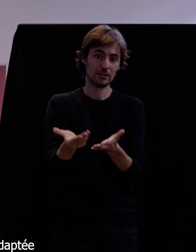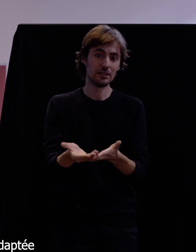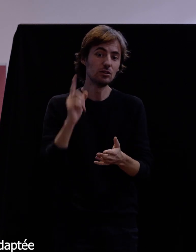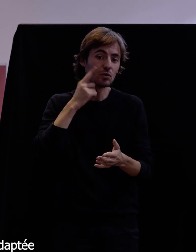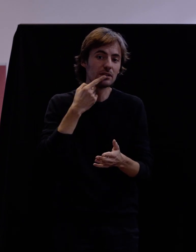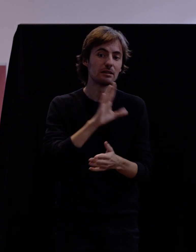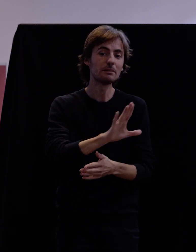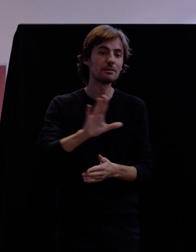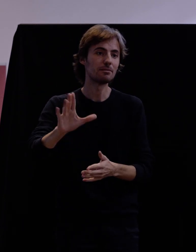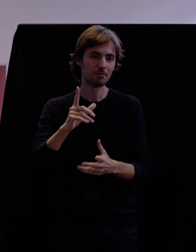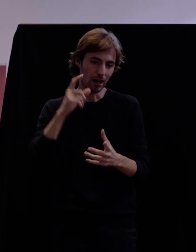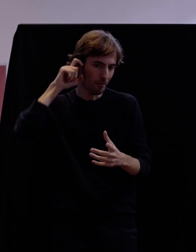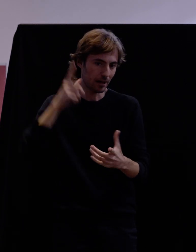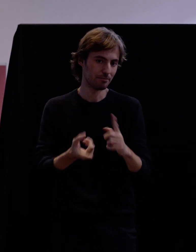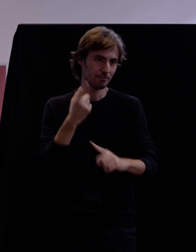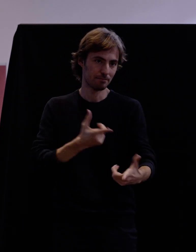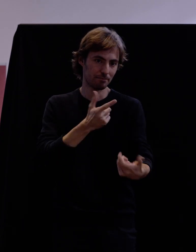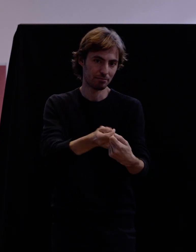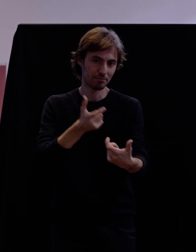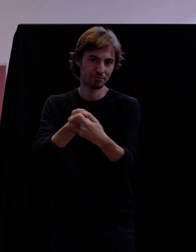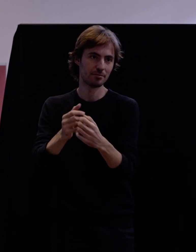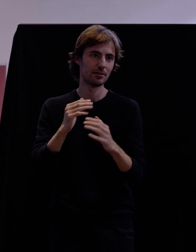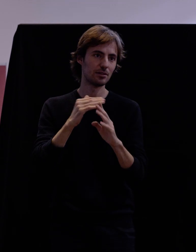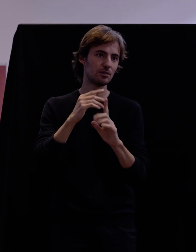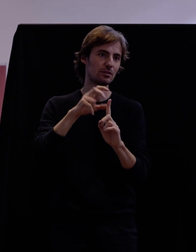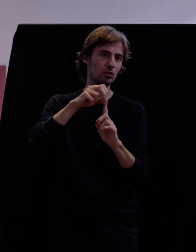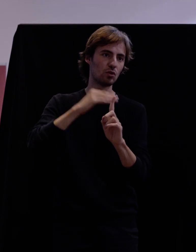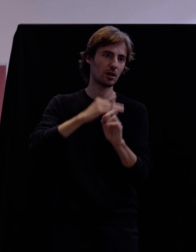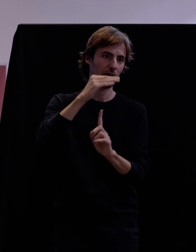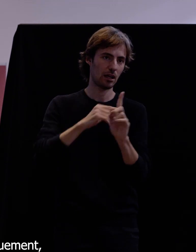de surdité et du degré de surdité.